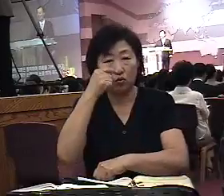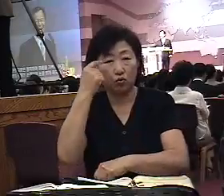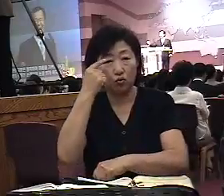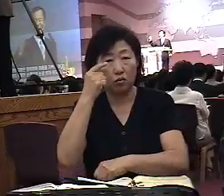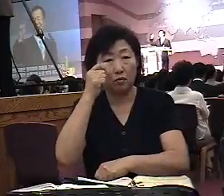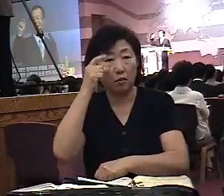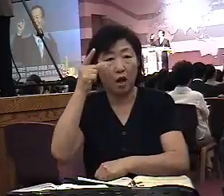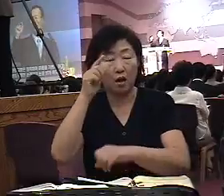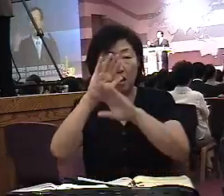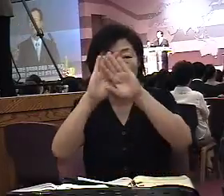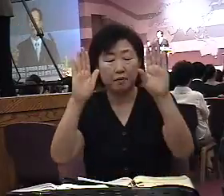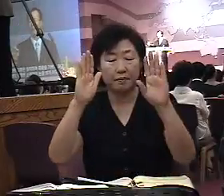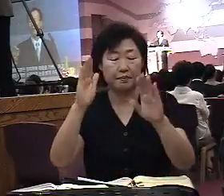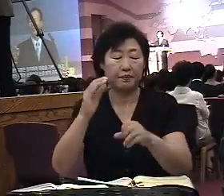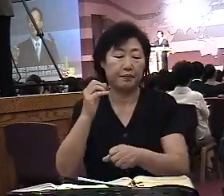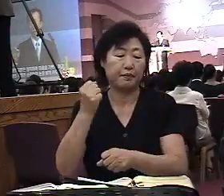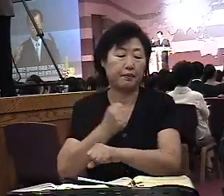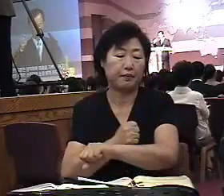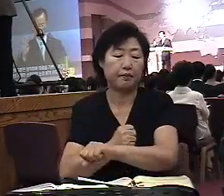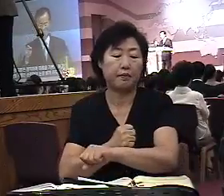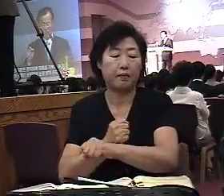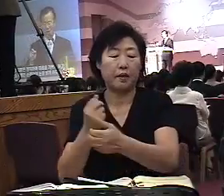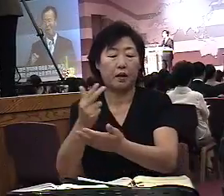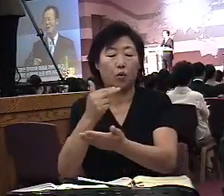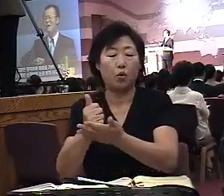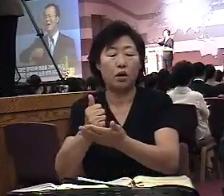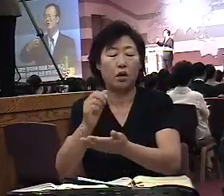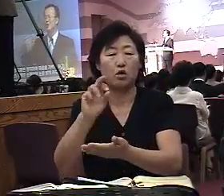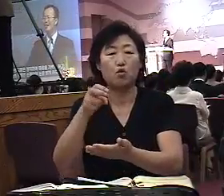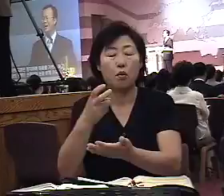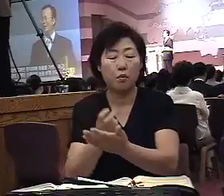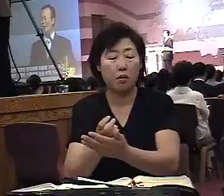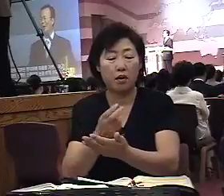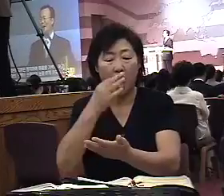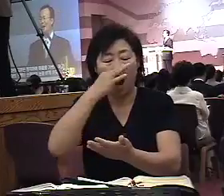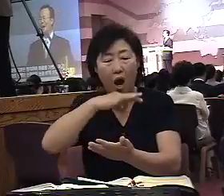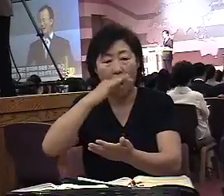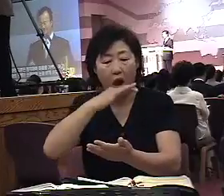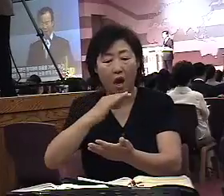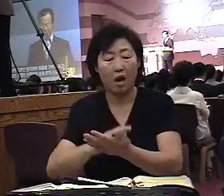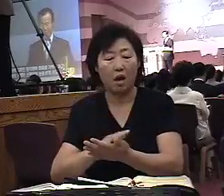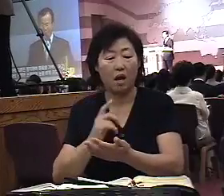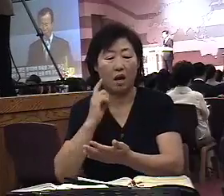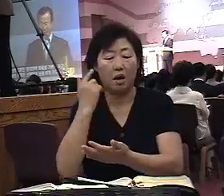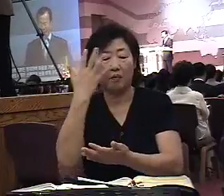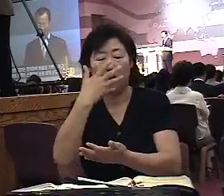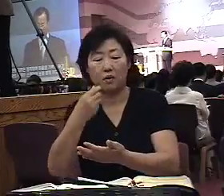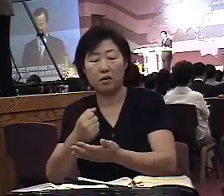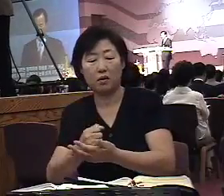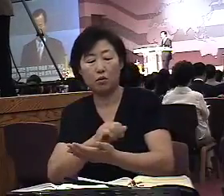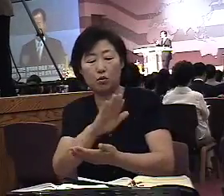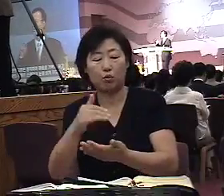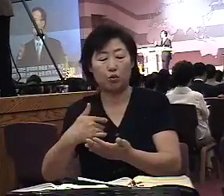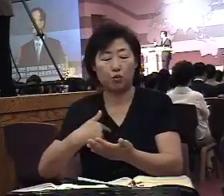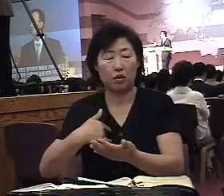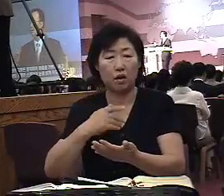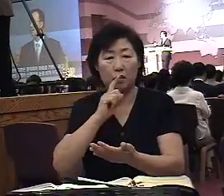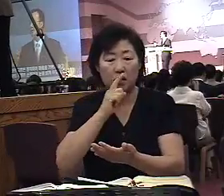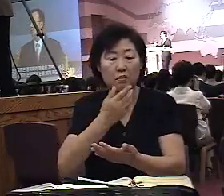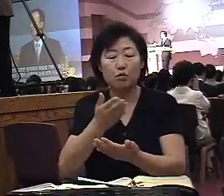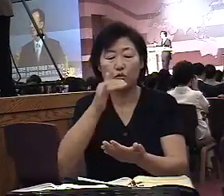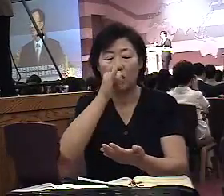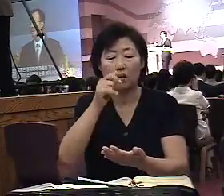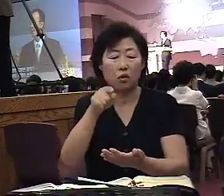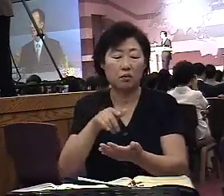하도다. 하나님의 율법, 여호와의 율법이 얼마나 유익하고 아름다운가를 우리에게 말씀해 주고